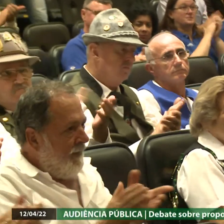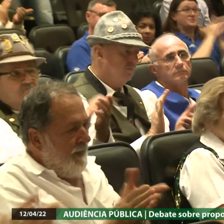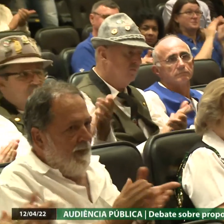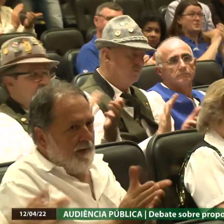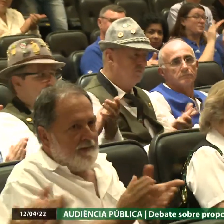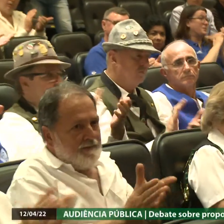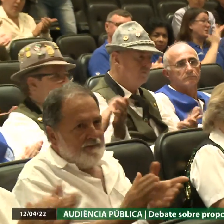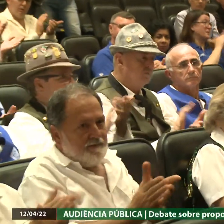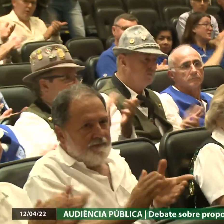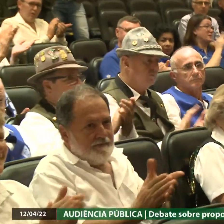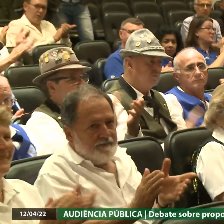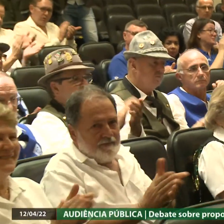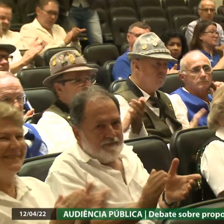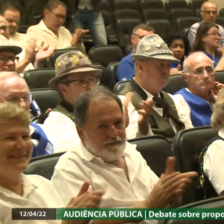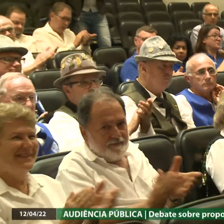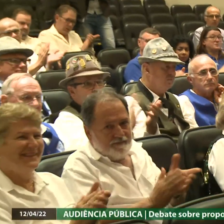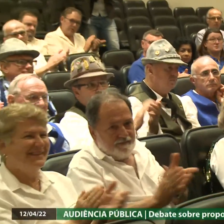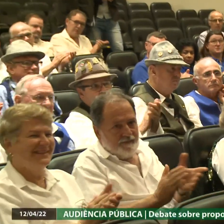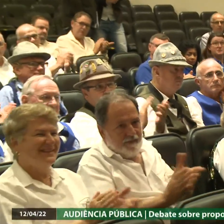em